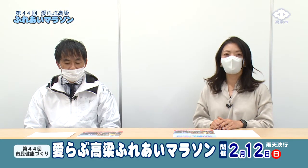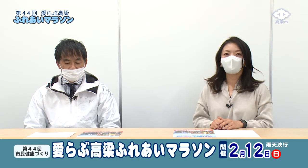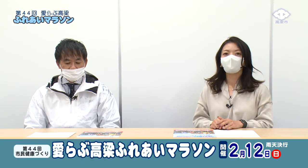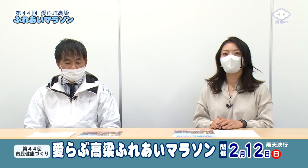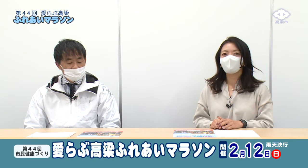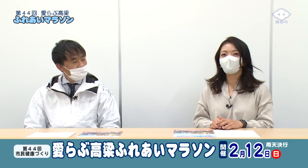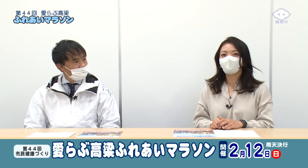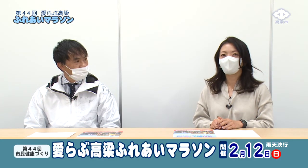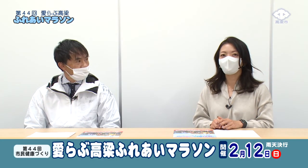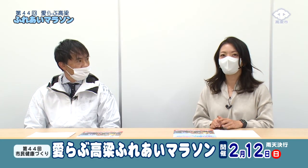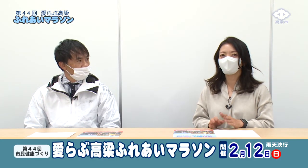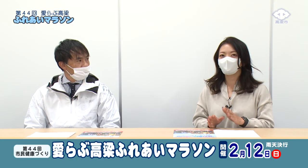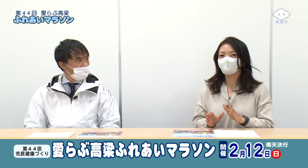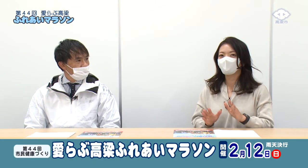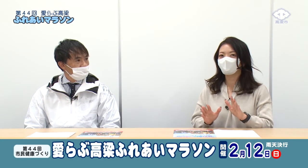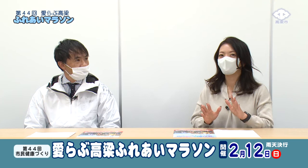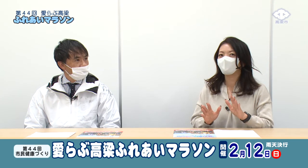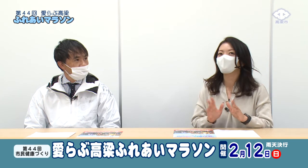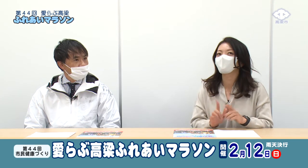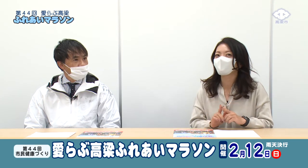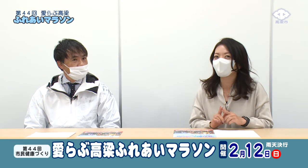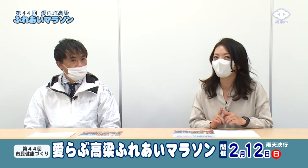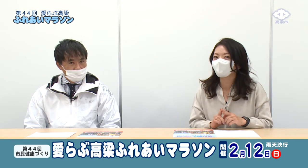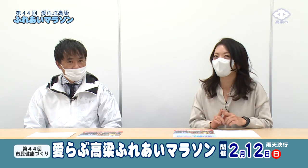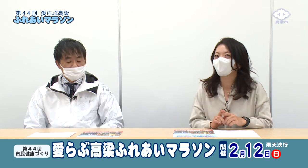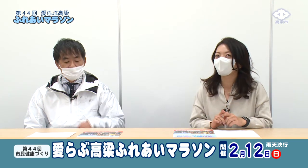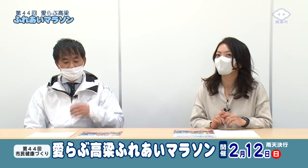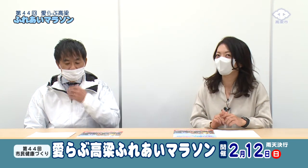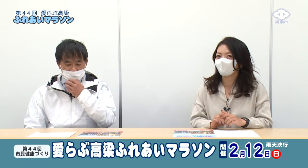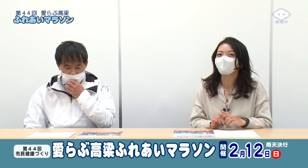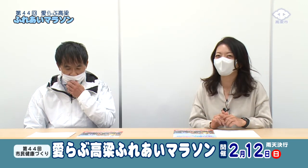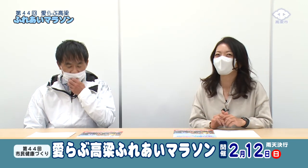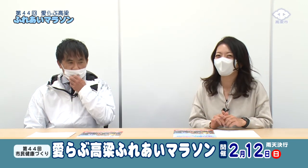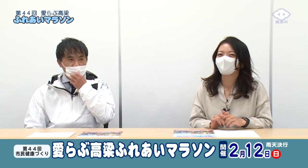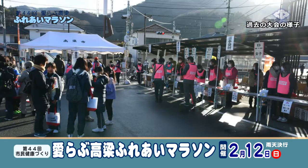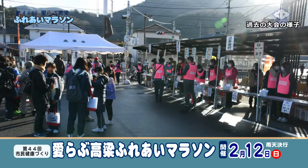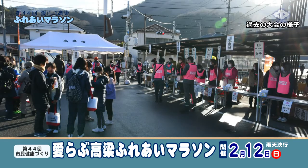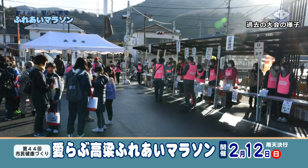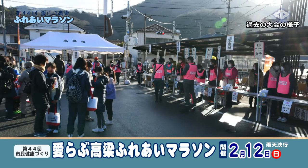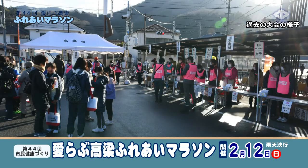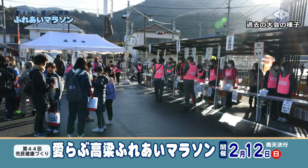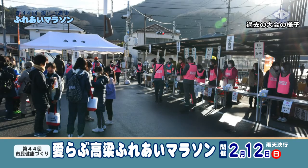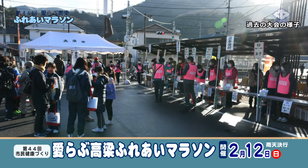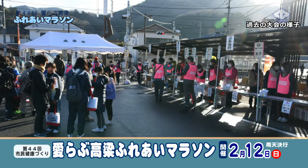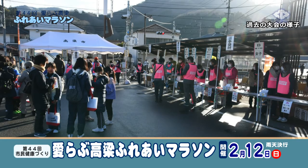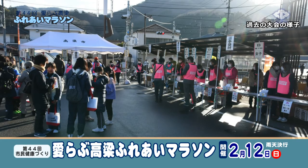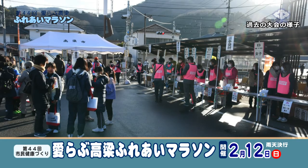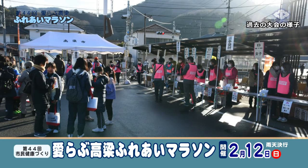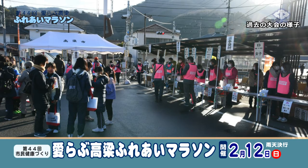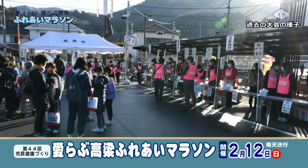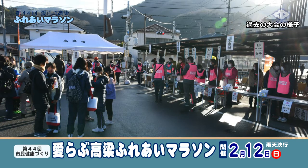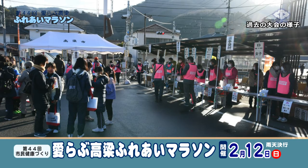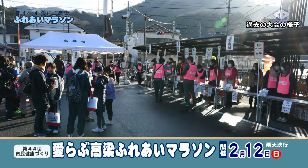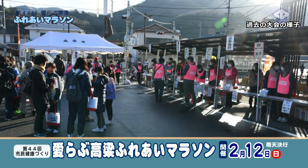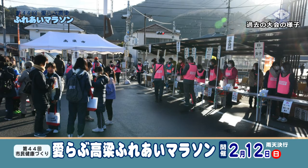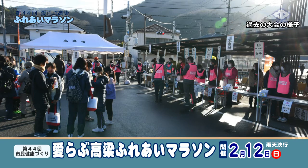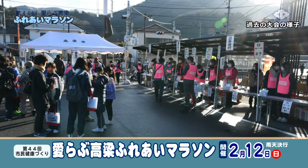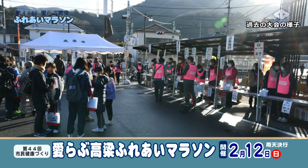大会の、この一押しの魅力っていうところを教えていただけますか。 はい、そうですね、やっぱりなんといってもですね城下